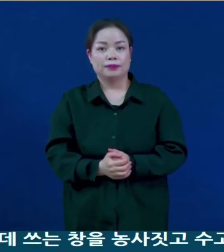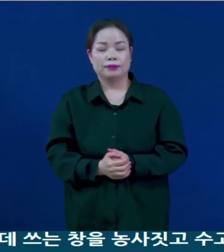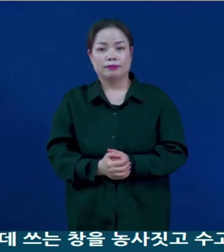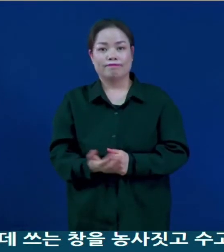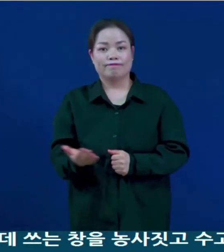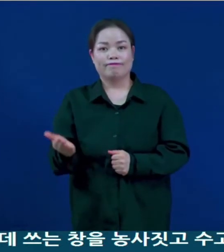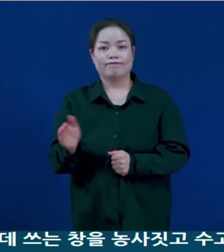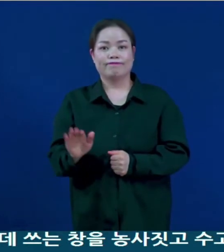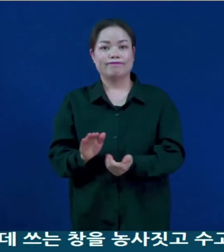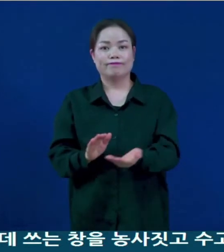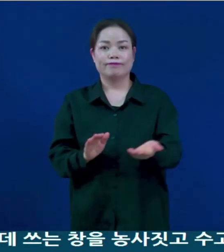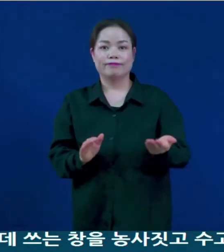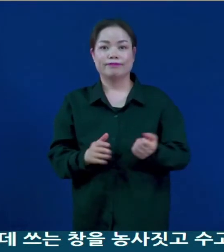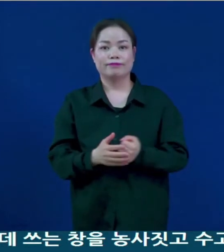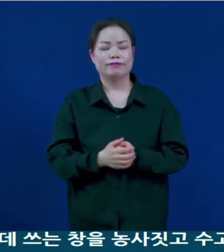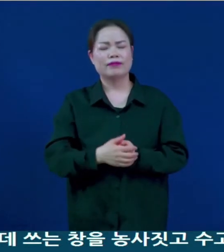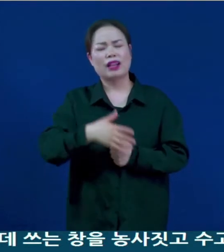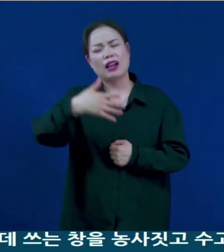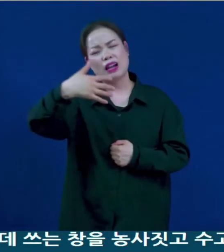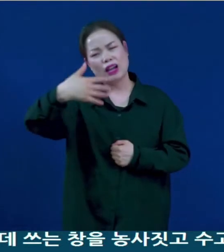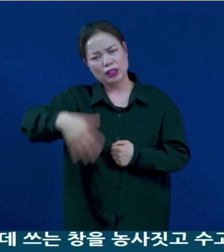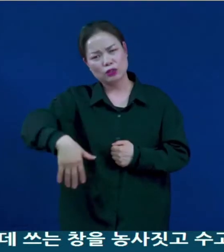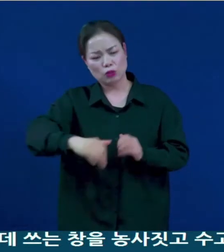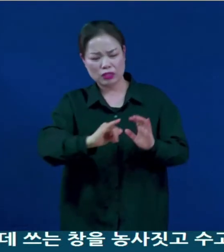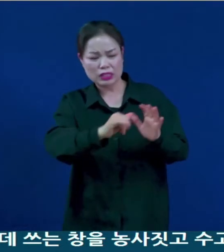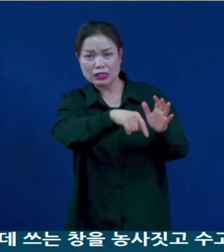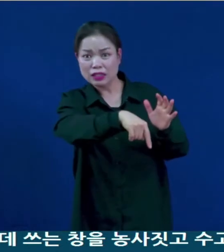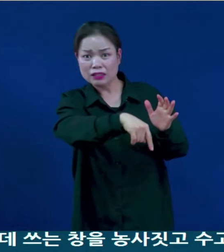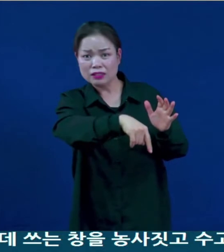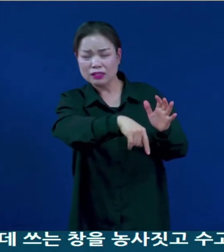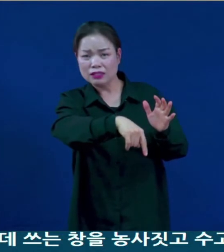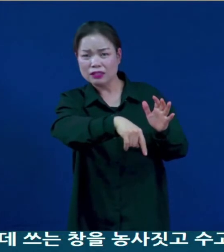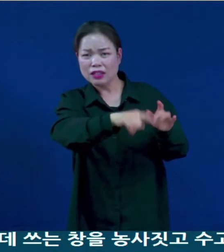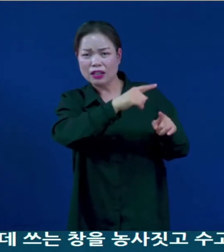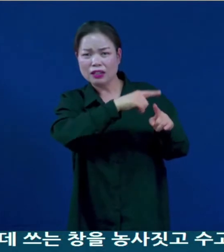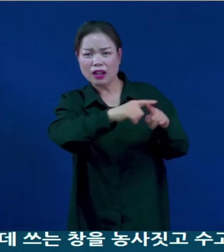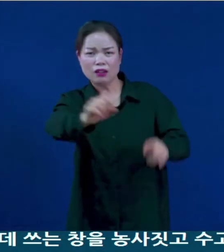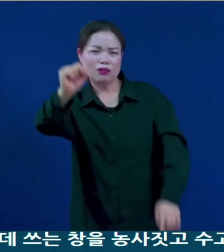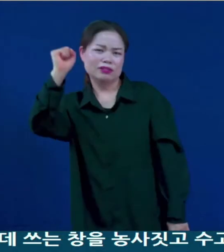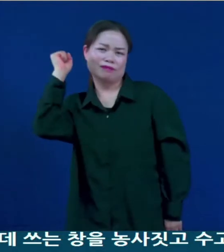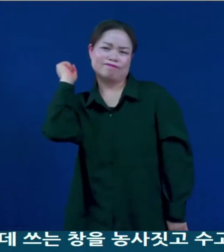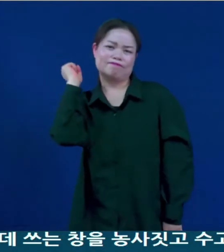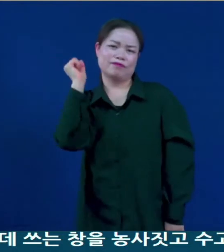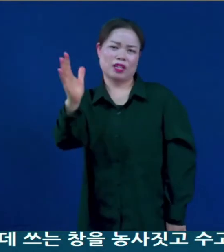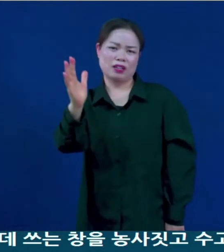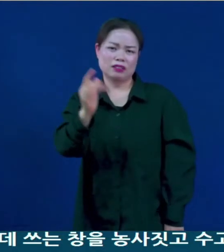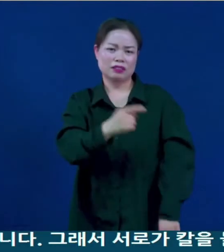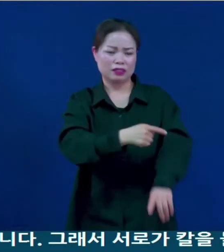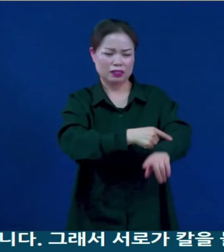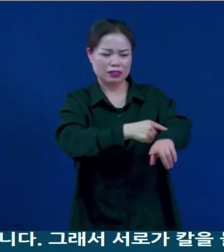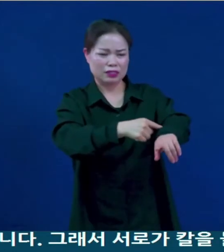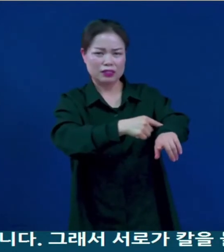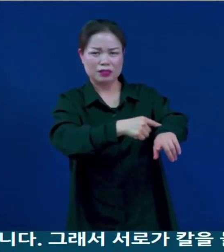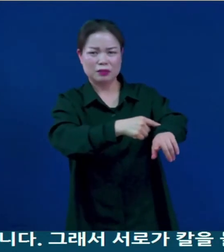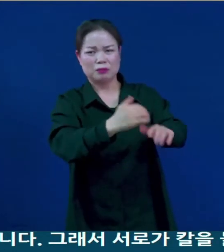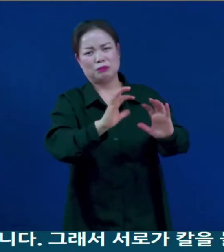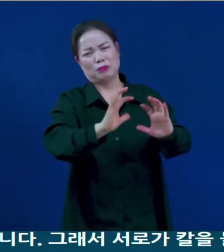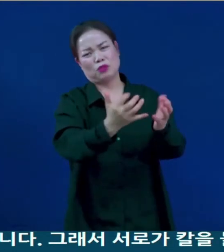그런데 여러분, 아직도 세상은 칼과 창을 든 민족들로 가득합니다.